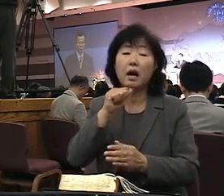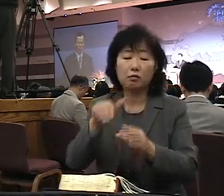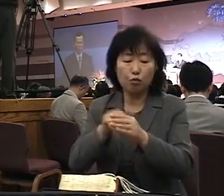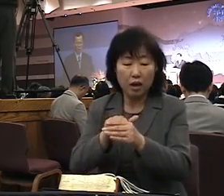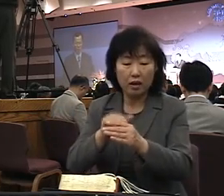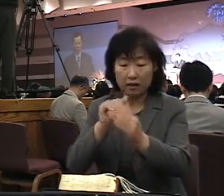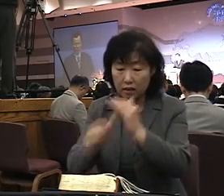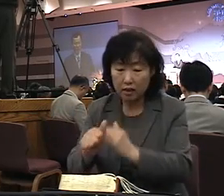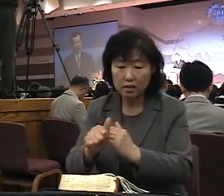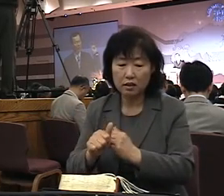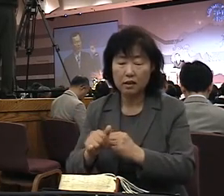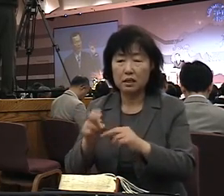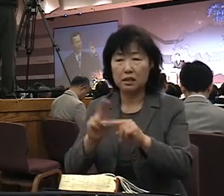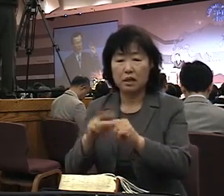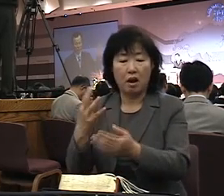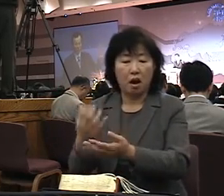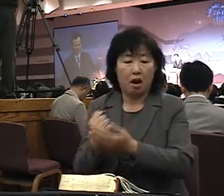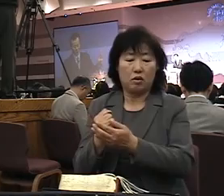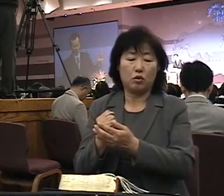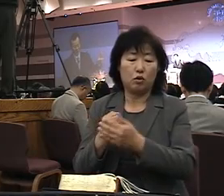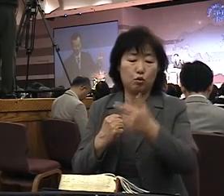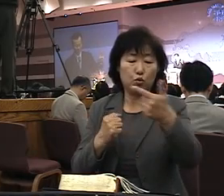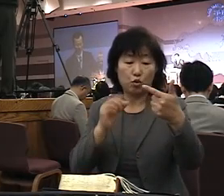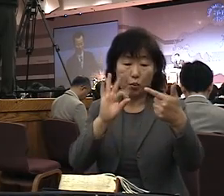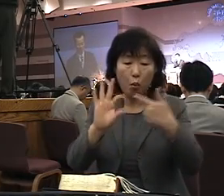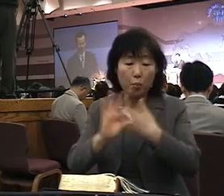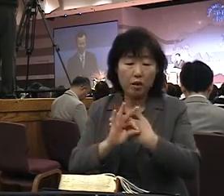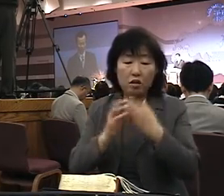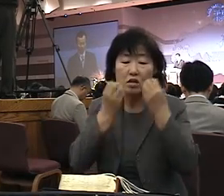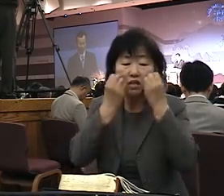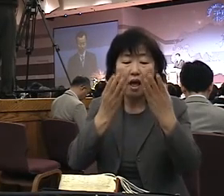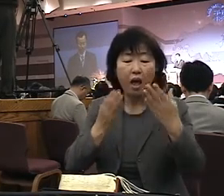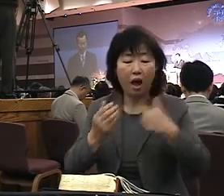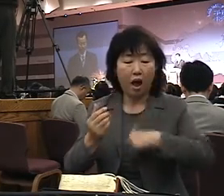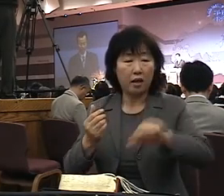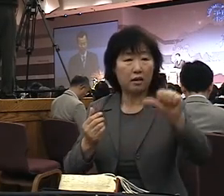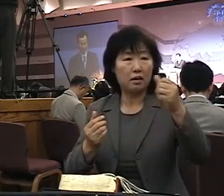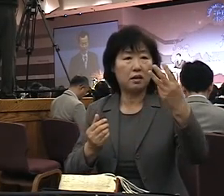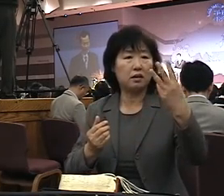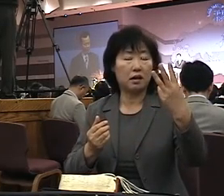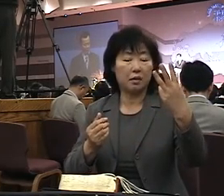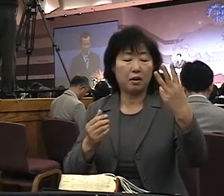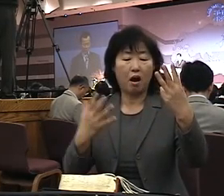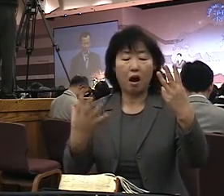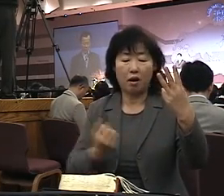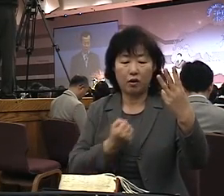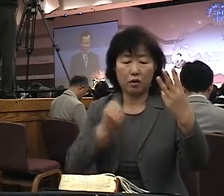자리를 잡고 6절을 보면은 세 아들을 갖게 됩니다.